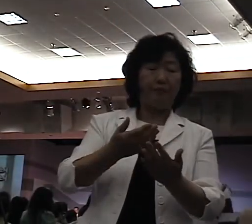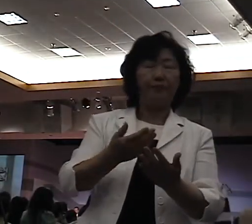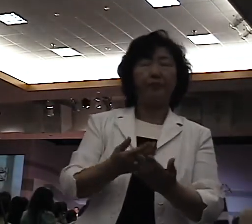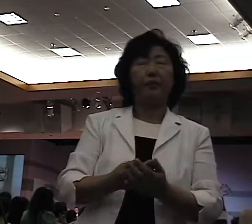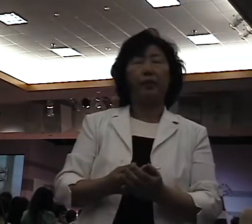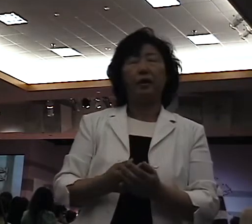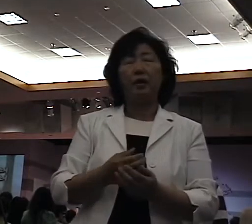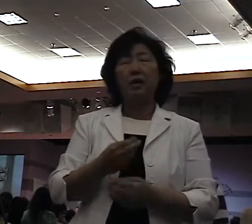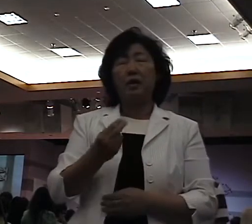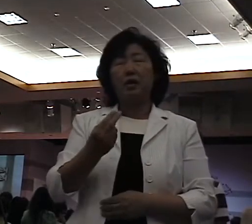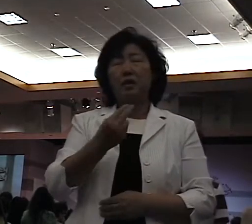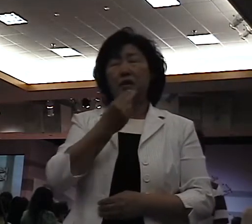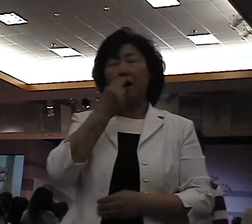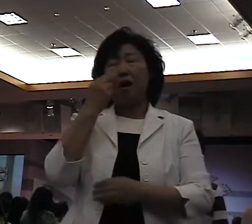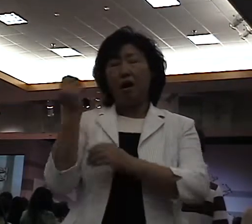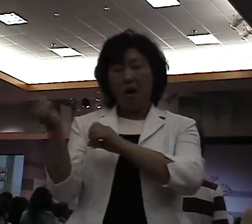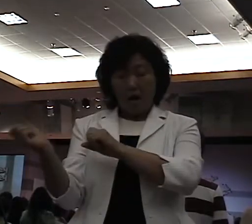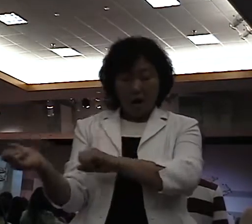살아계신